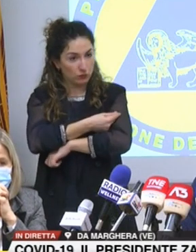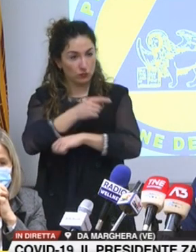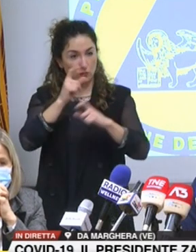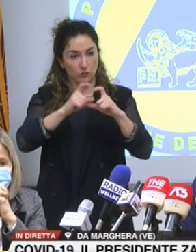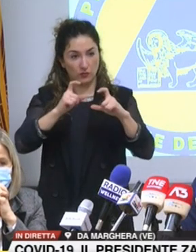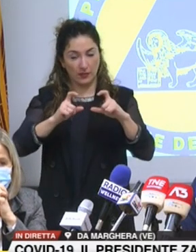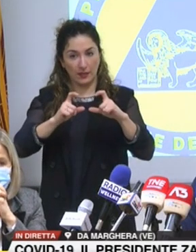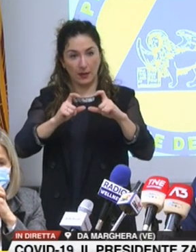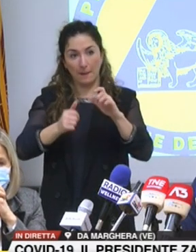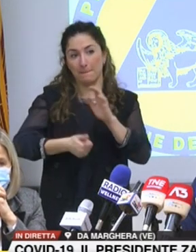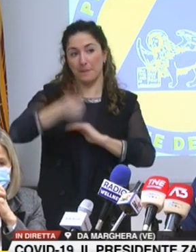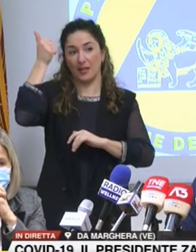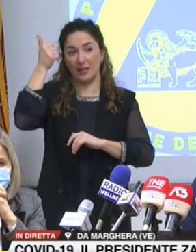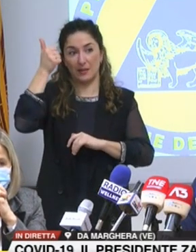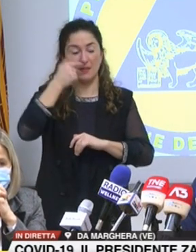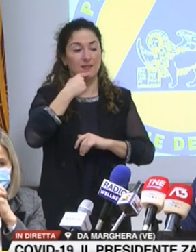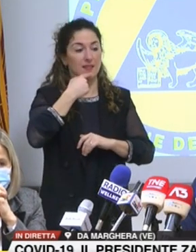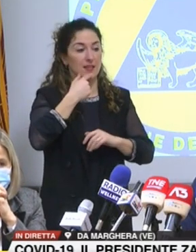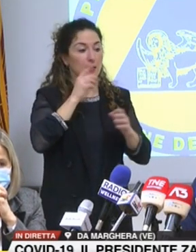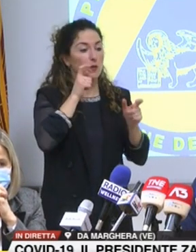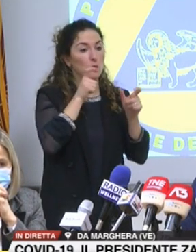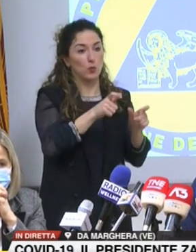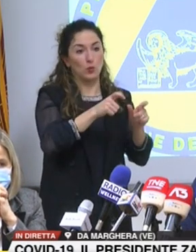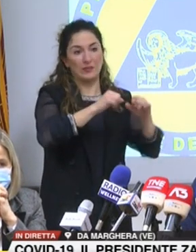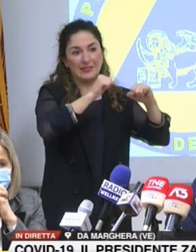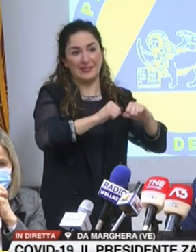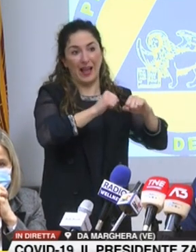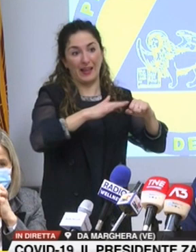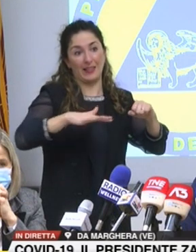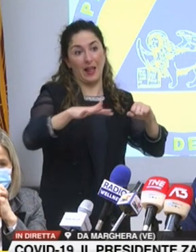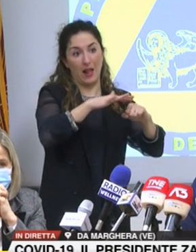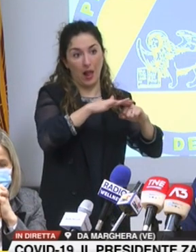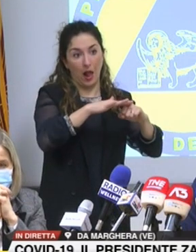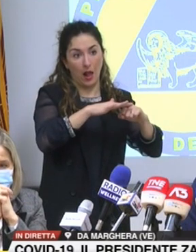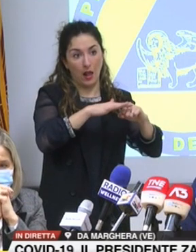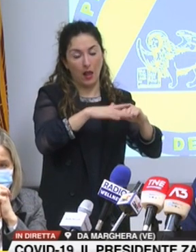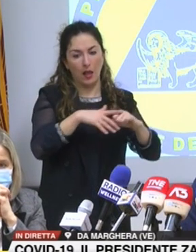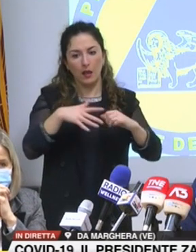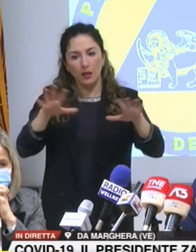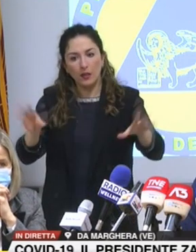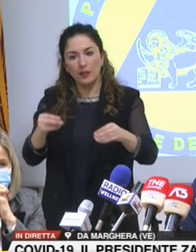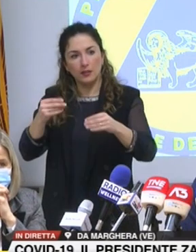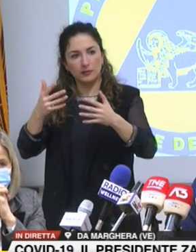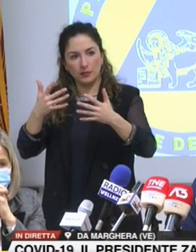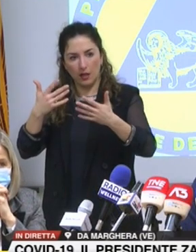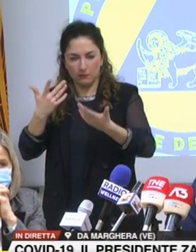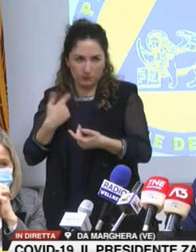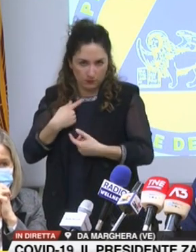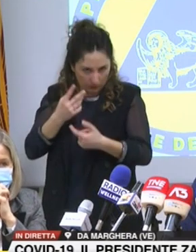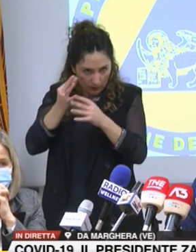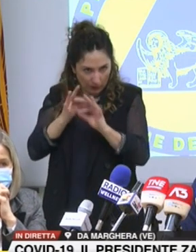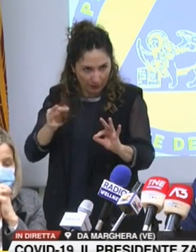disponibili prima, come diceva lei, a tutti i sanitari, piuttosto che cominciare a vaccinare anche quelli che, con tutto rispetto per carità,